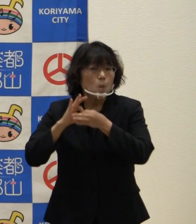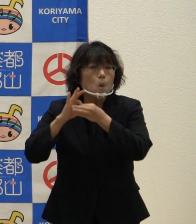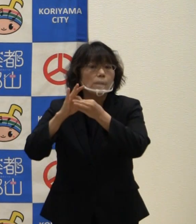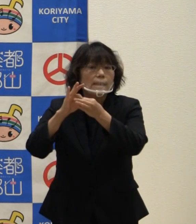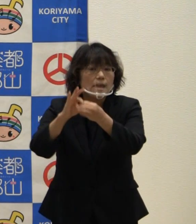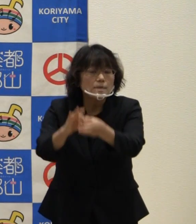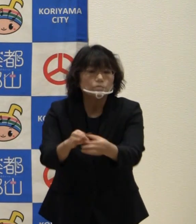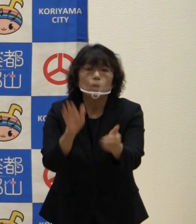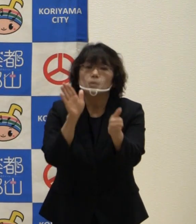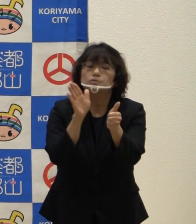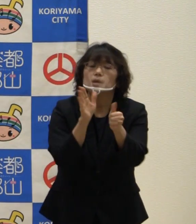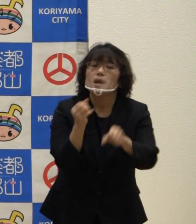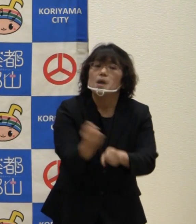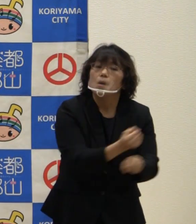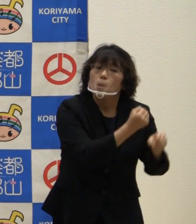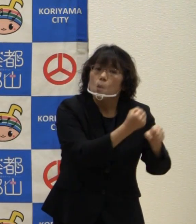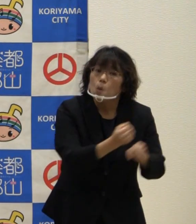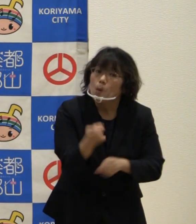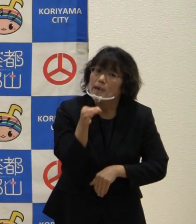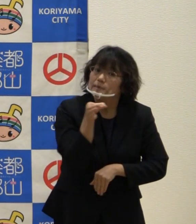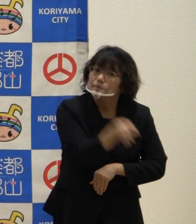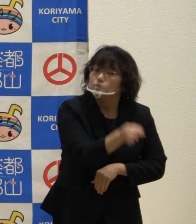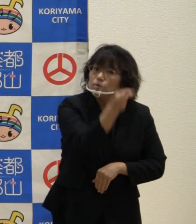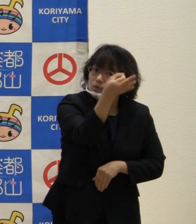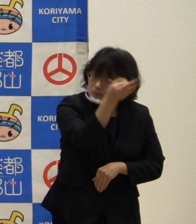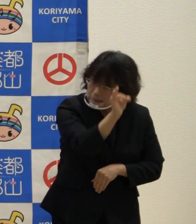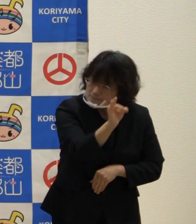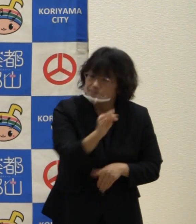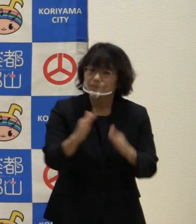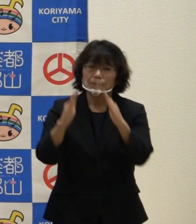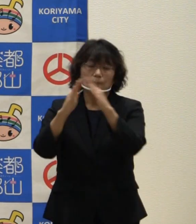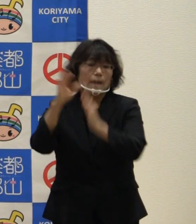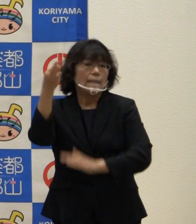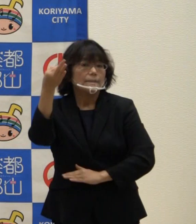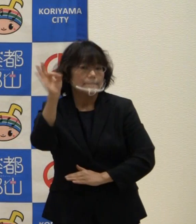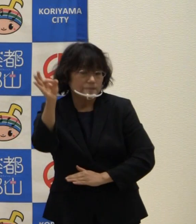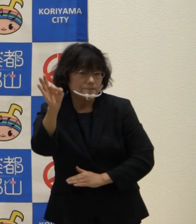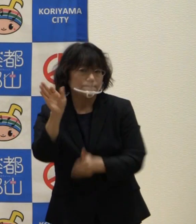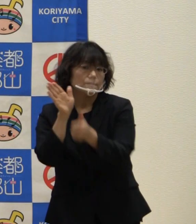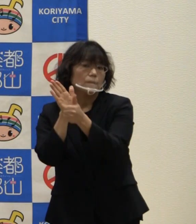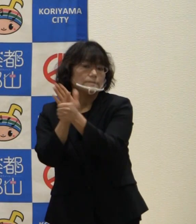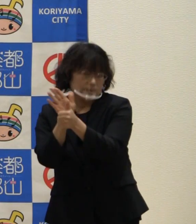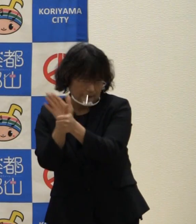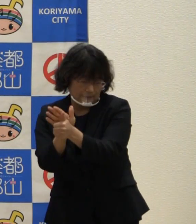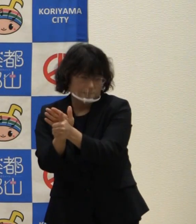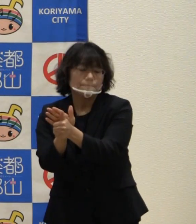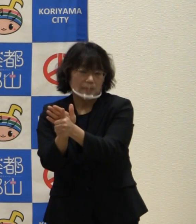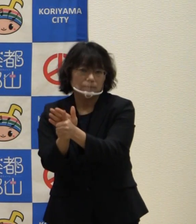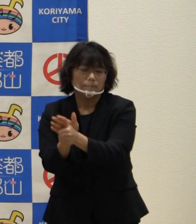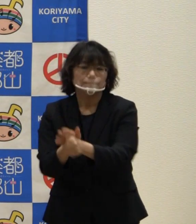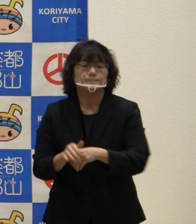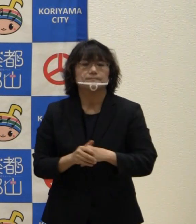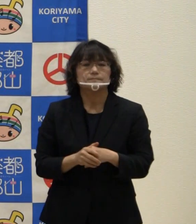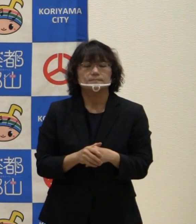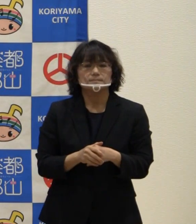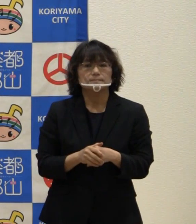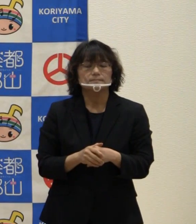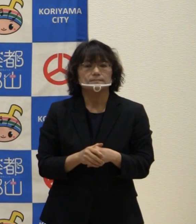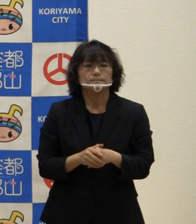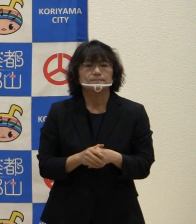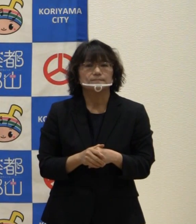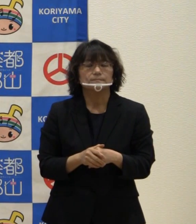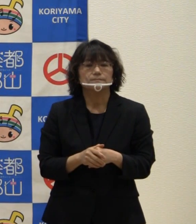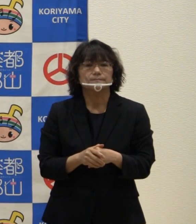金と家賃給付金を合わせなどによりまして、これまでのですねこの給付